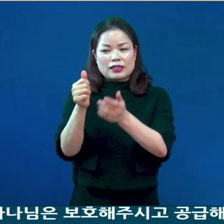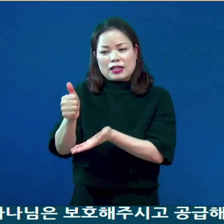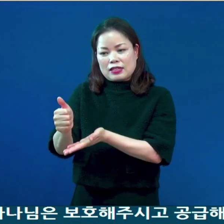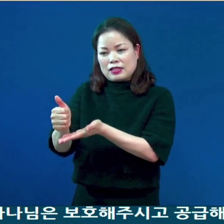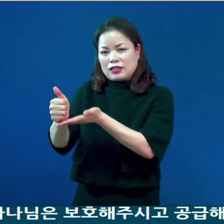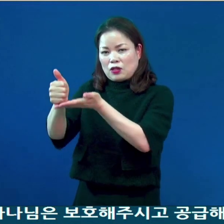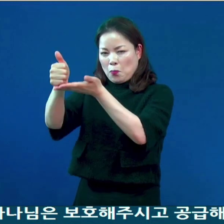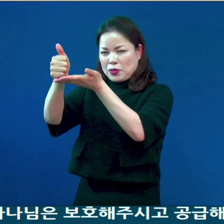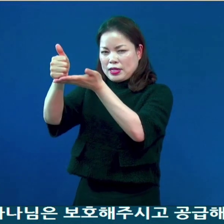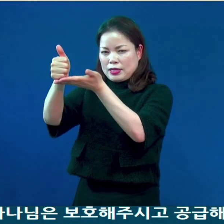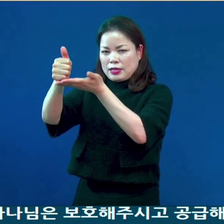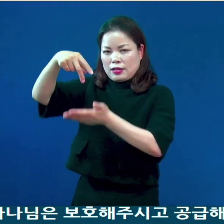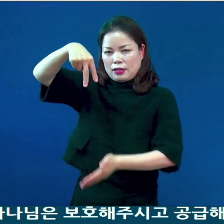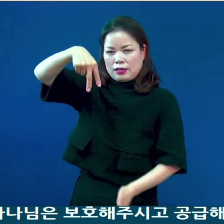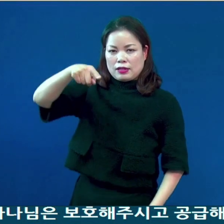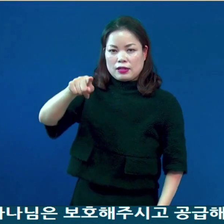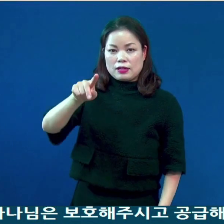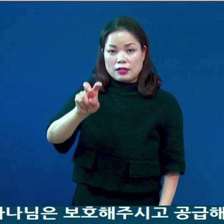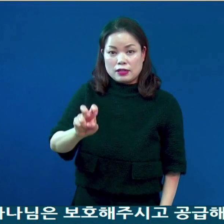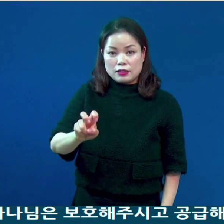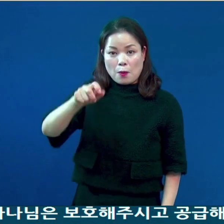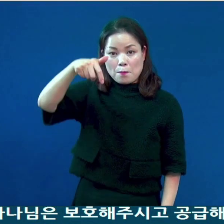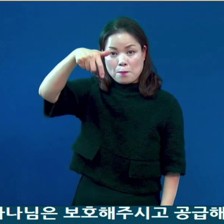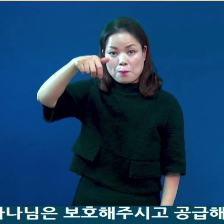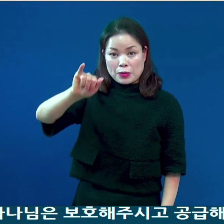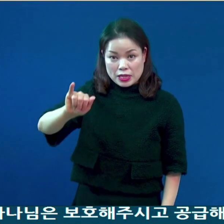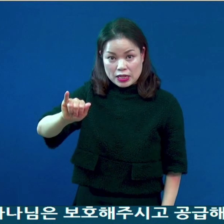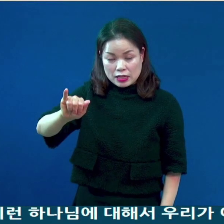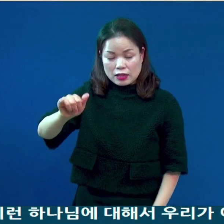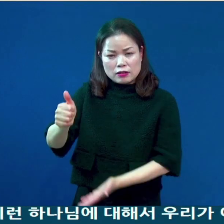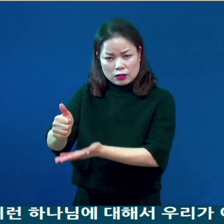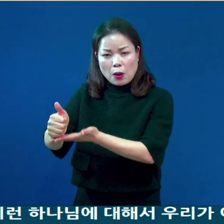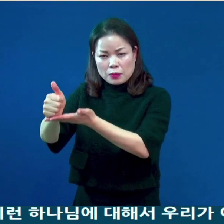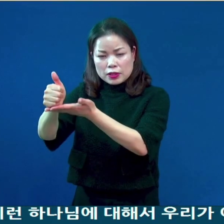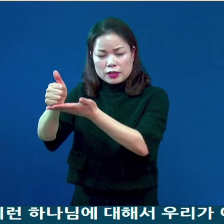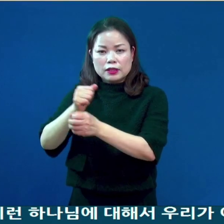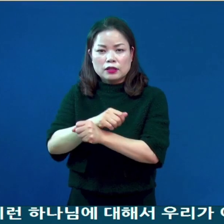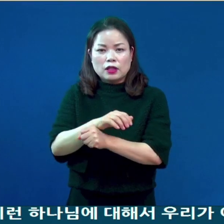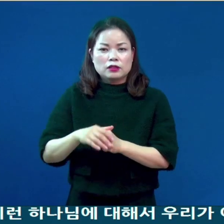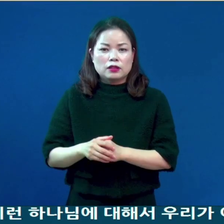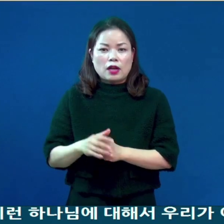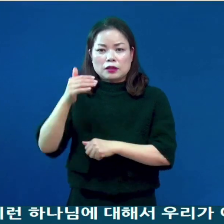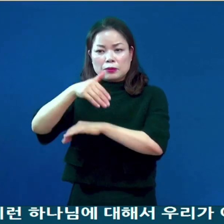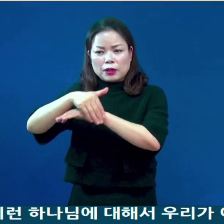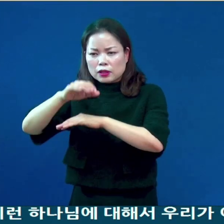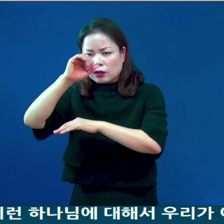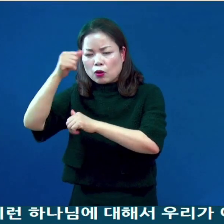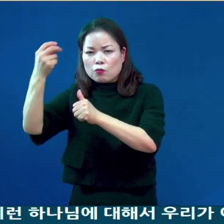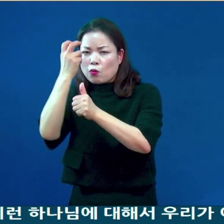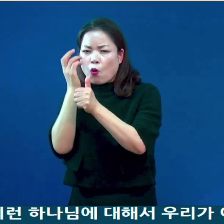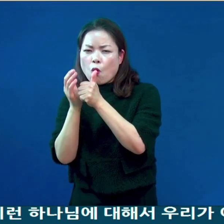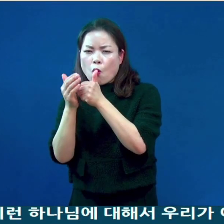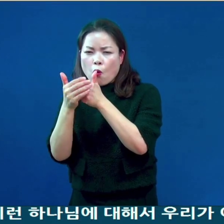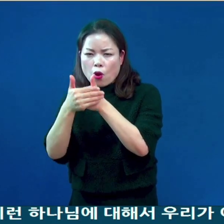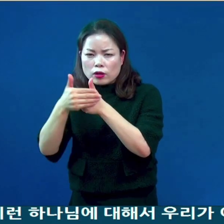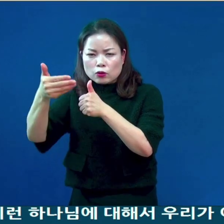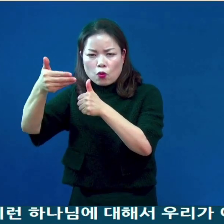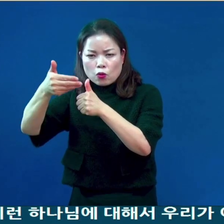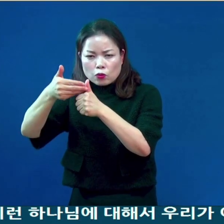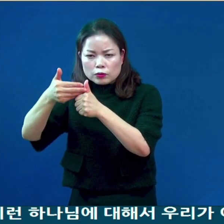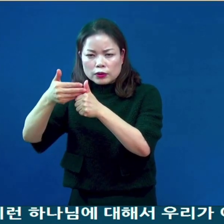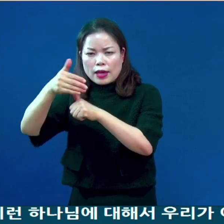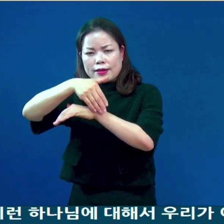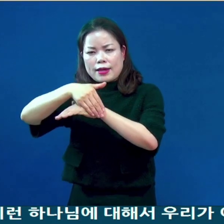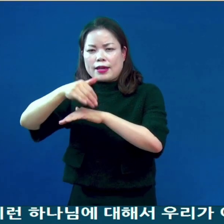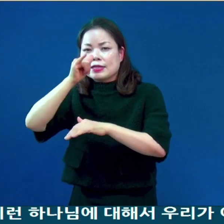겁니다. 하나님이 보호해 주시고 공급해 주시고 우리를 향하여 좋은 계획이 갖고 계시기 때문에